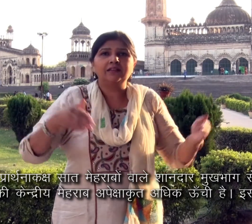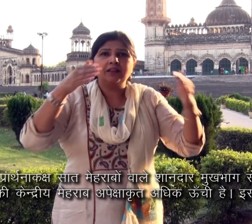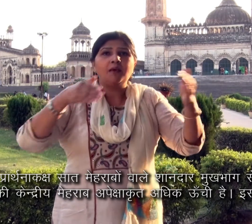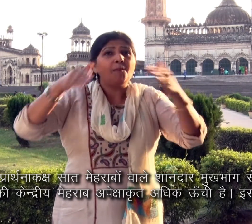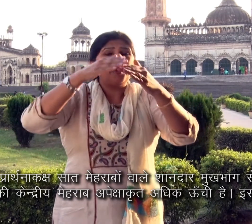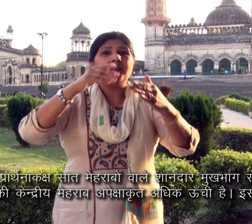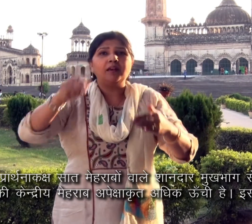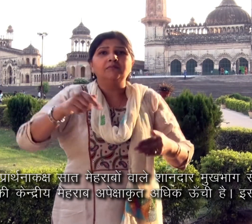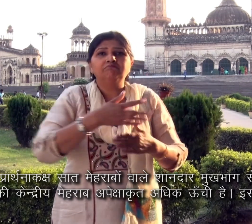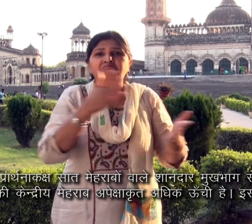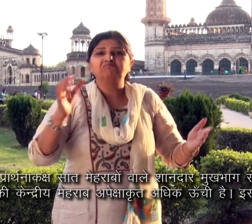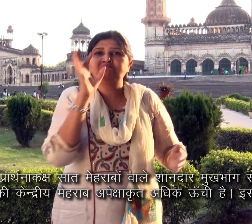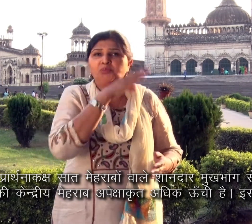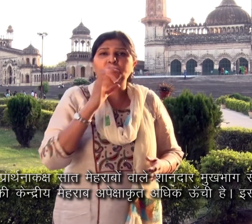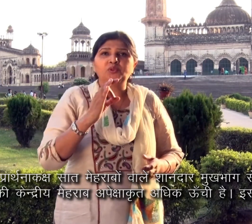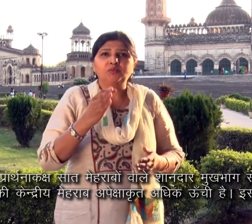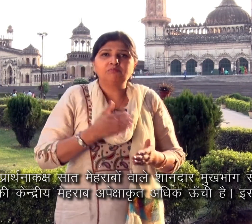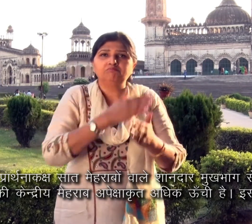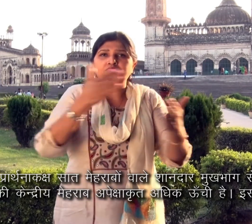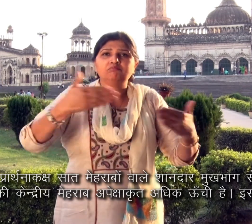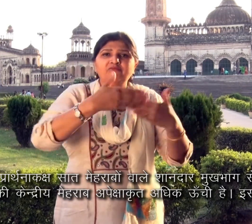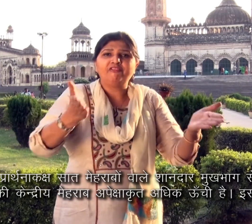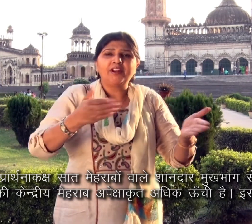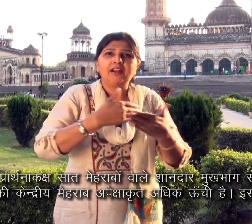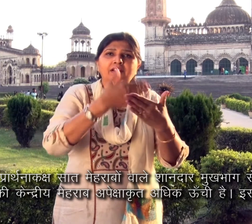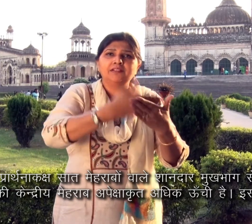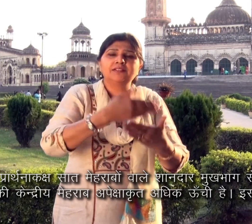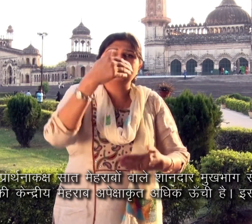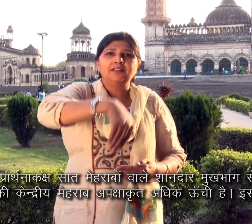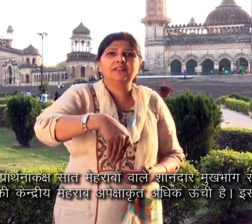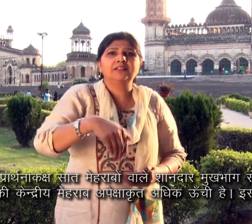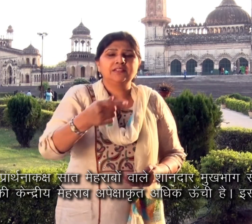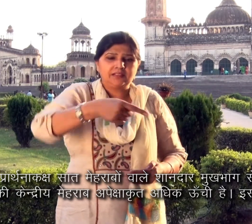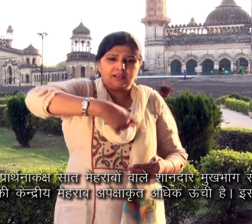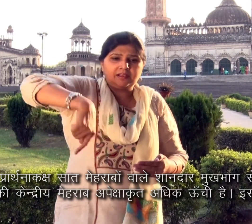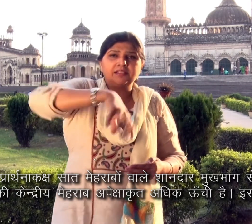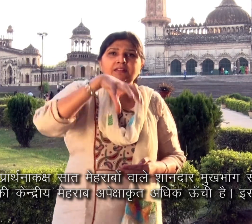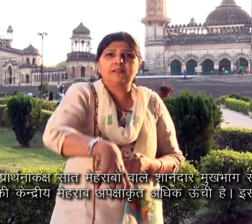है, जिसकी केंद्रीय मेहराब अपेक्षाकृत अधिक ऊंची है।